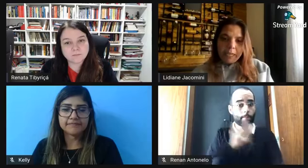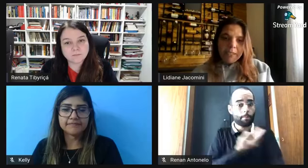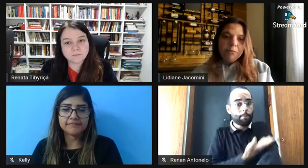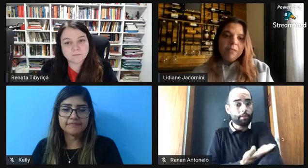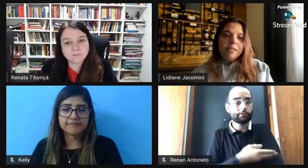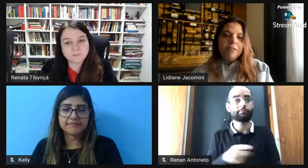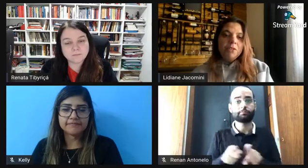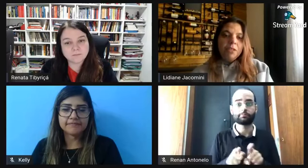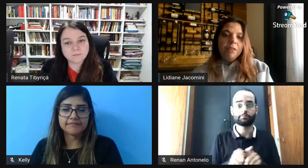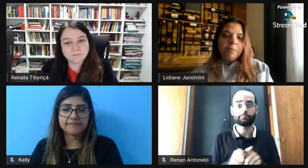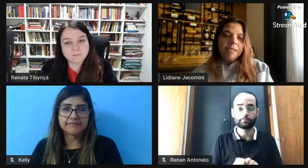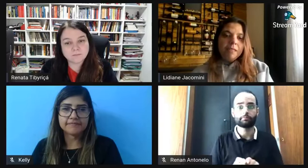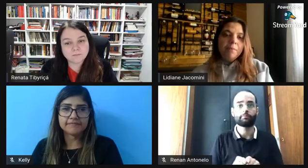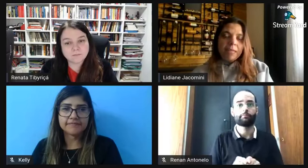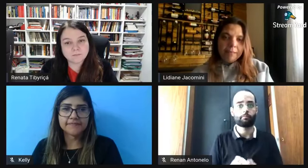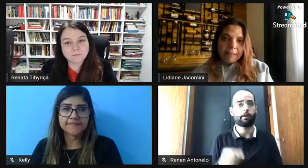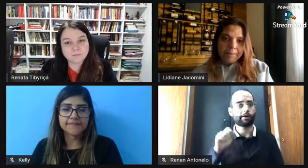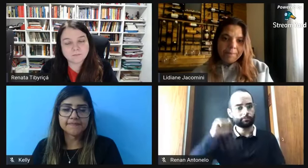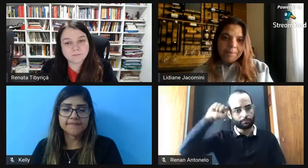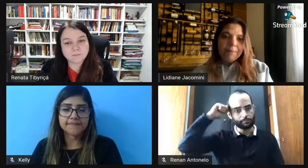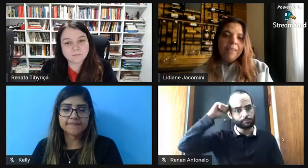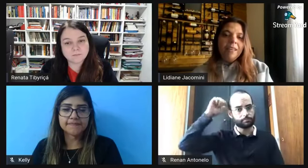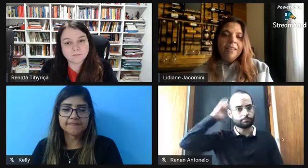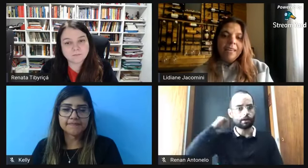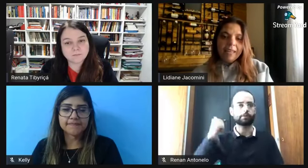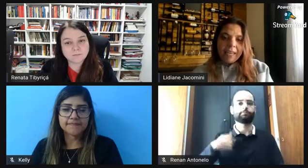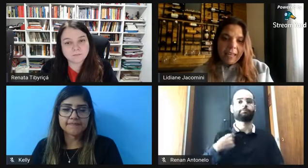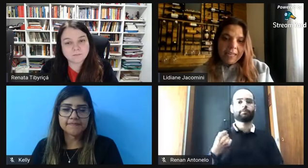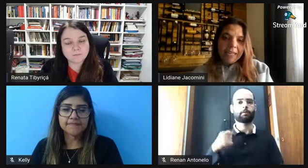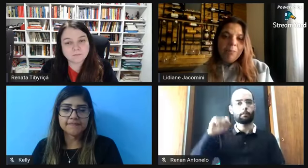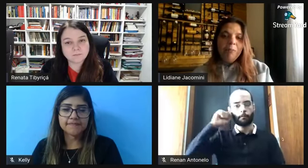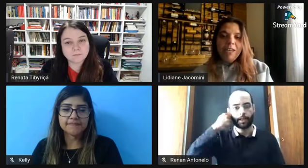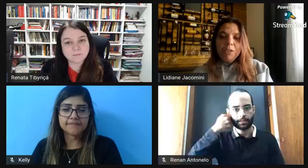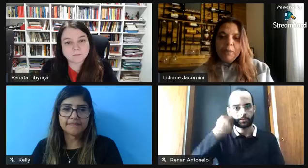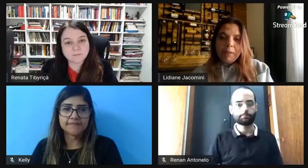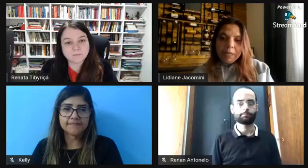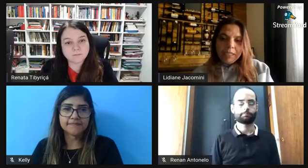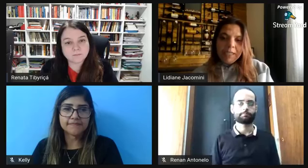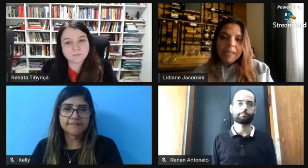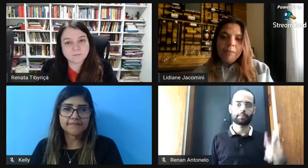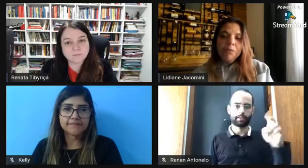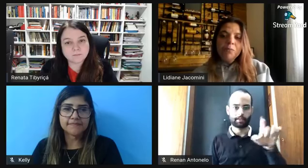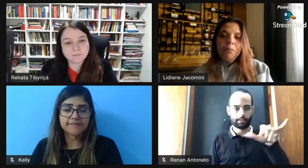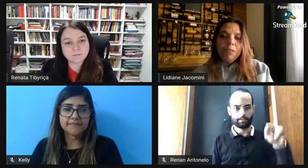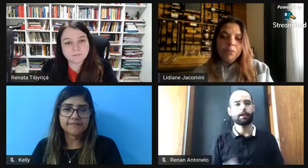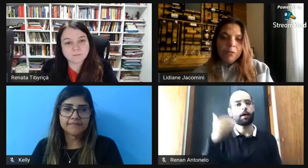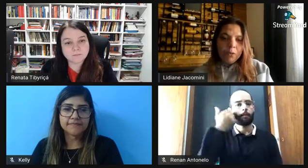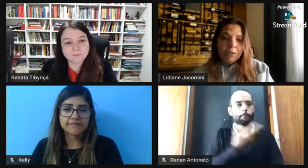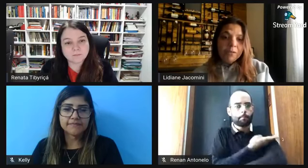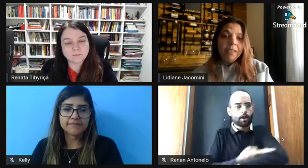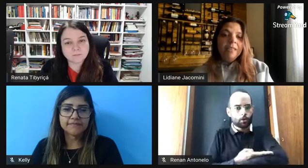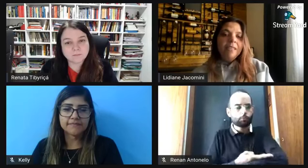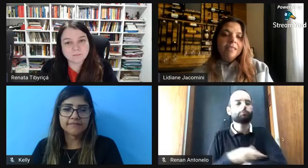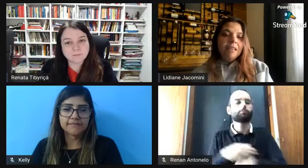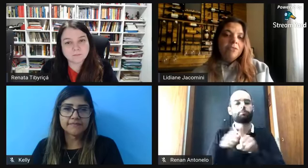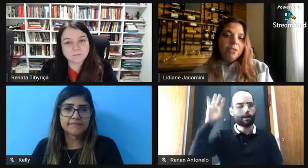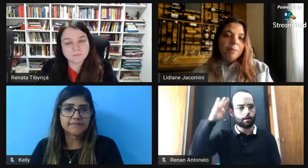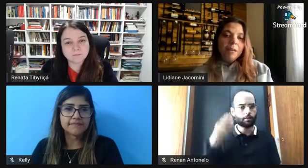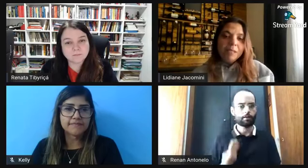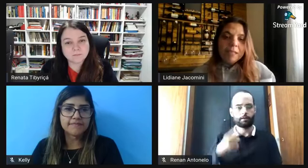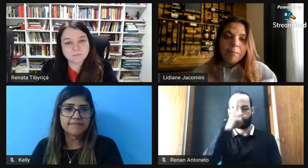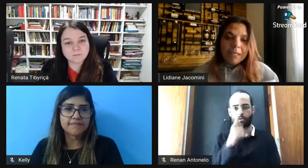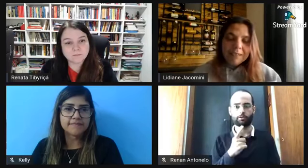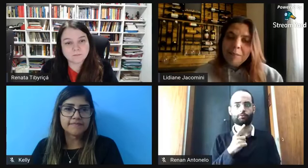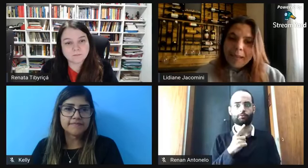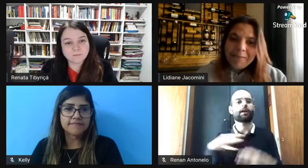curtos preto, está vestindo camiseta preta. E a Kelly é uma mulher de pele branca, cabelos compridos loiros, e está vestindo